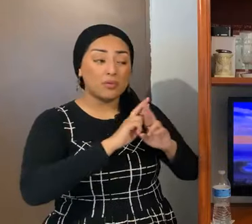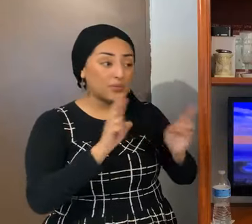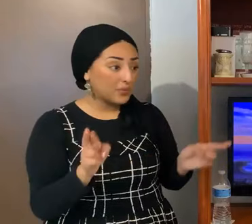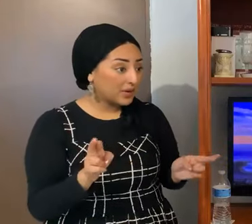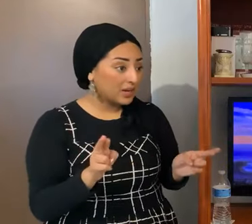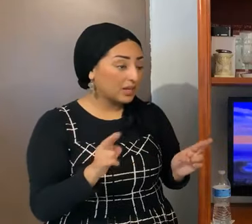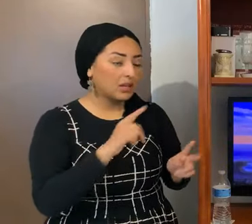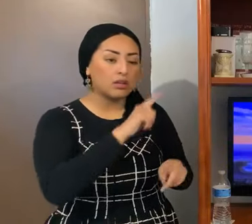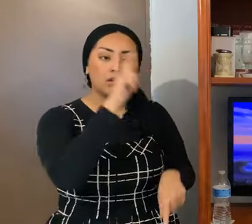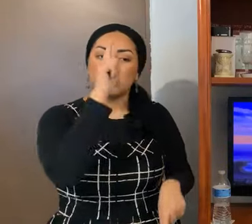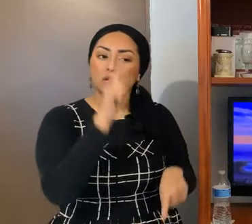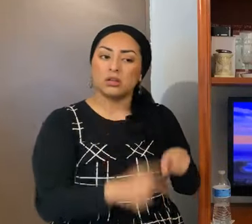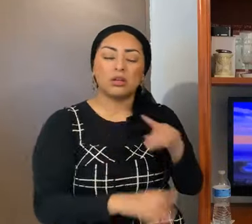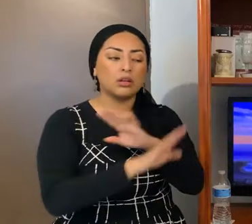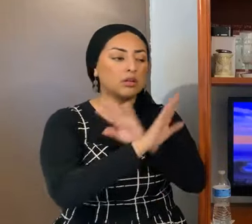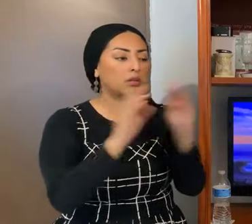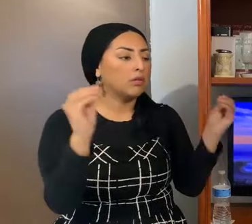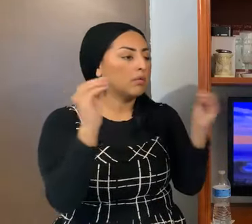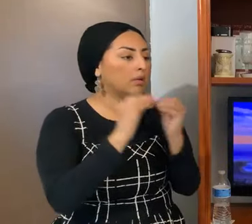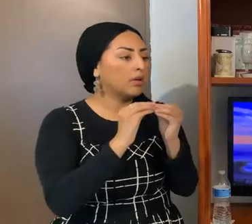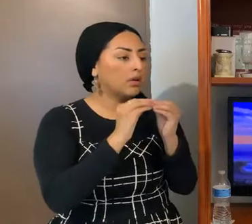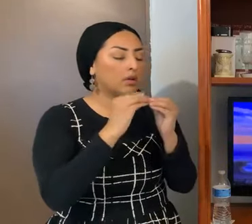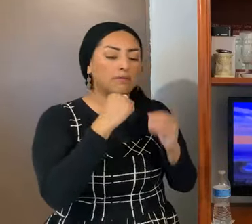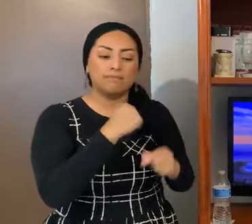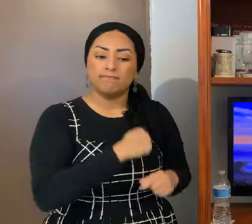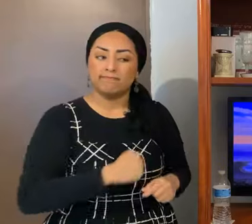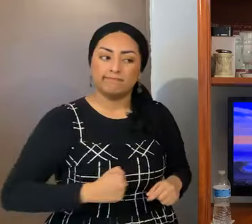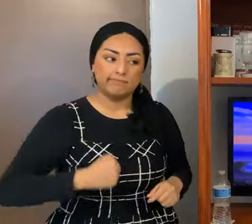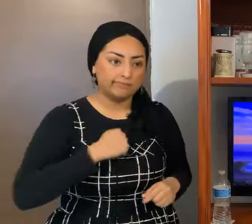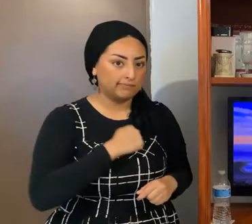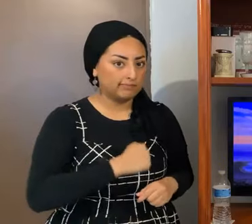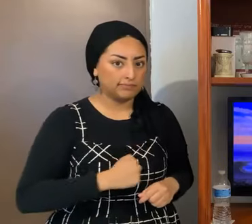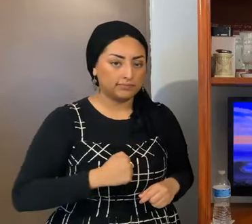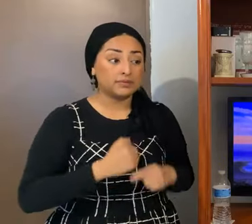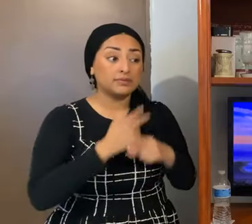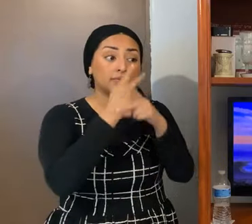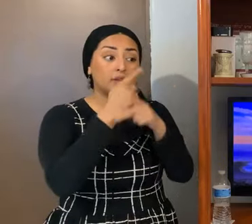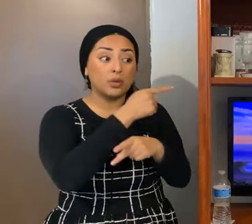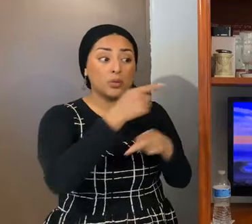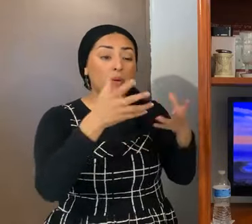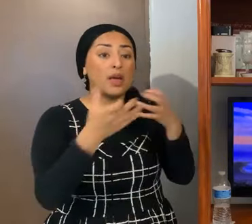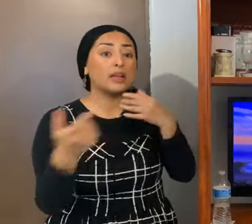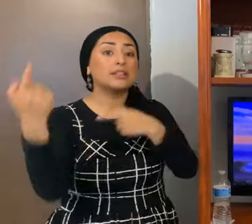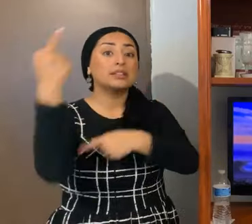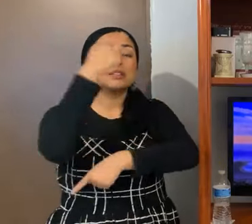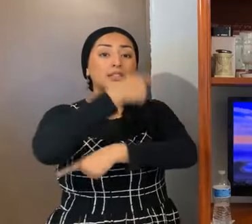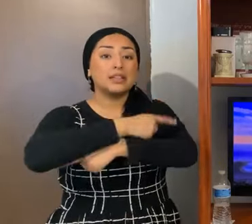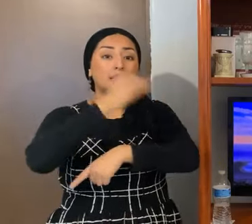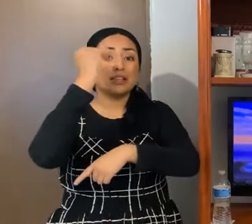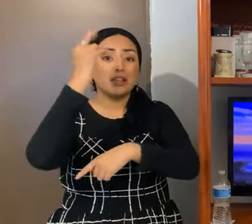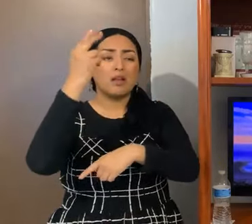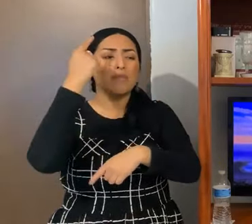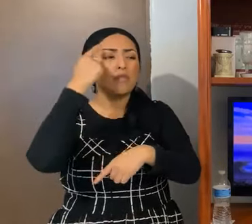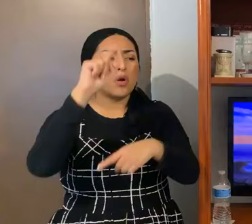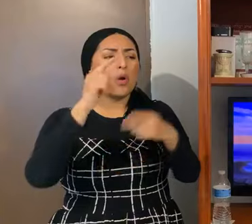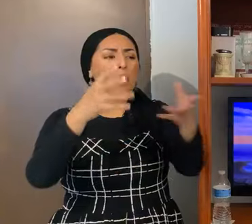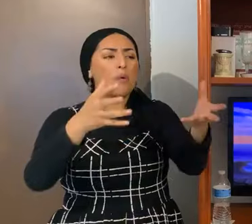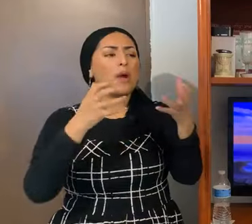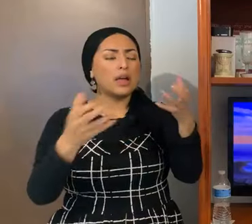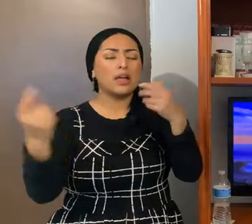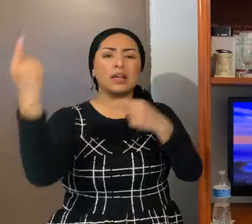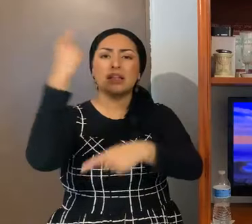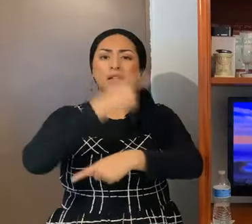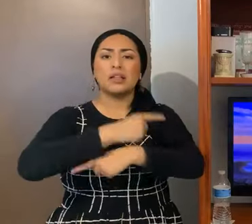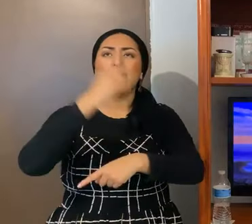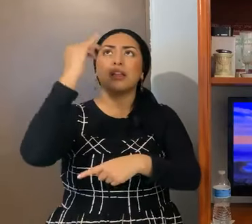va a poder arrepentirse. Ay de los que desean el día de Yahweh. ¿Para qué queréis este día de Yahweh? Estamos